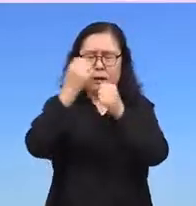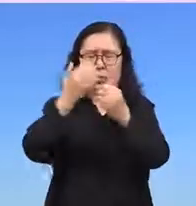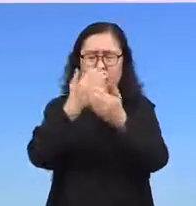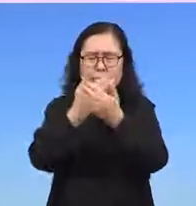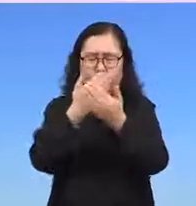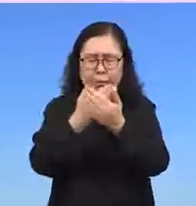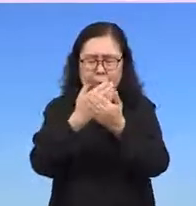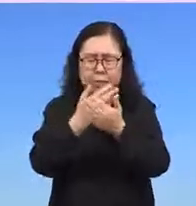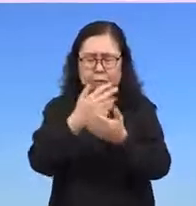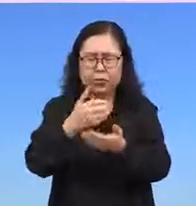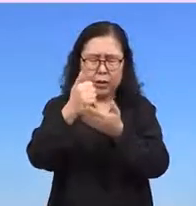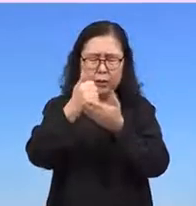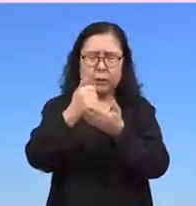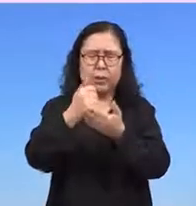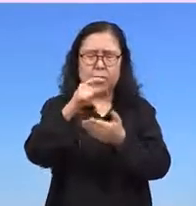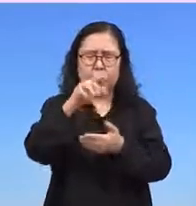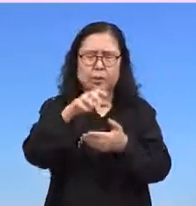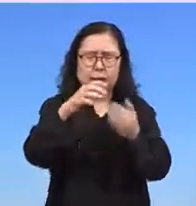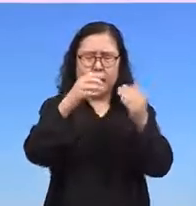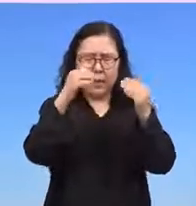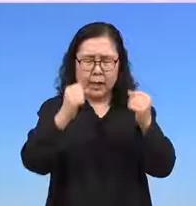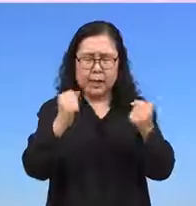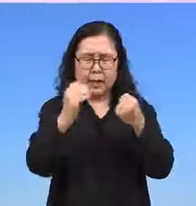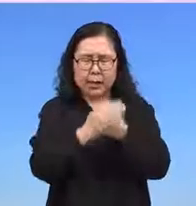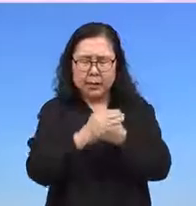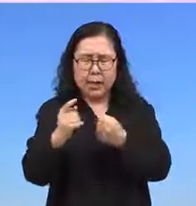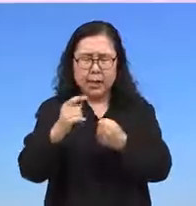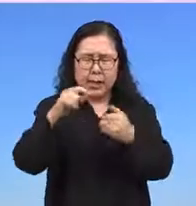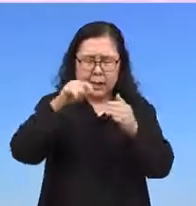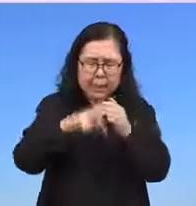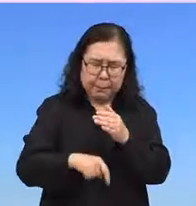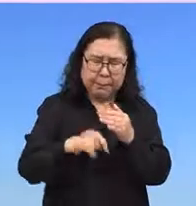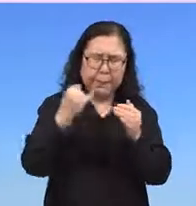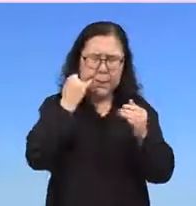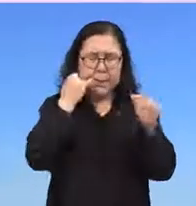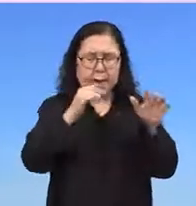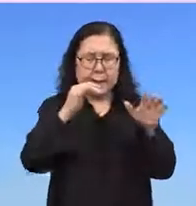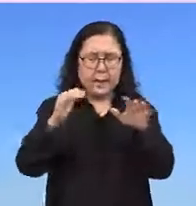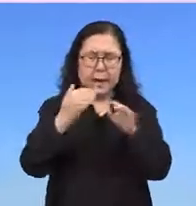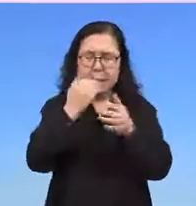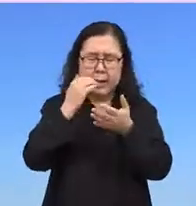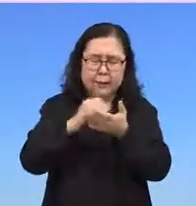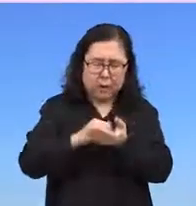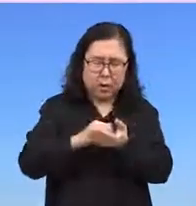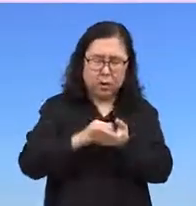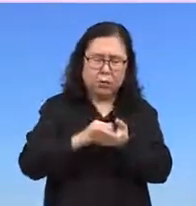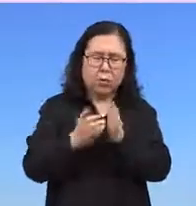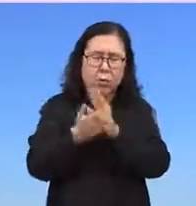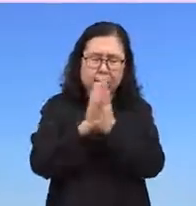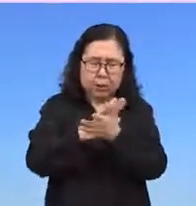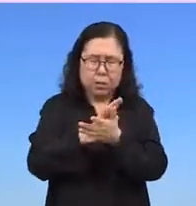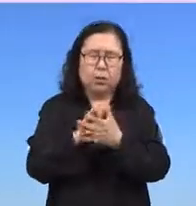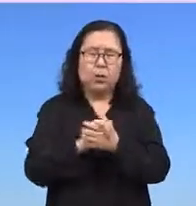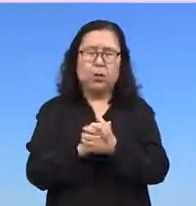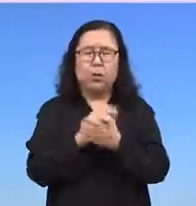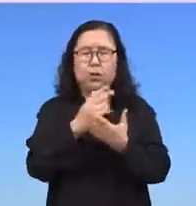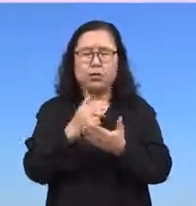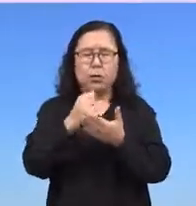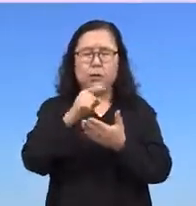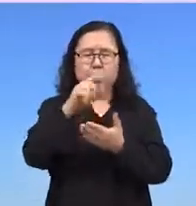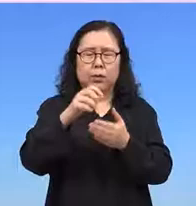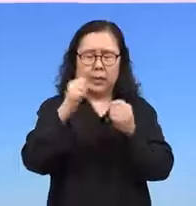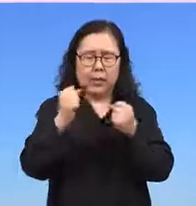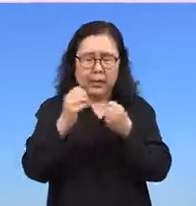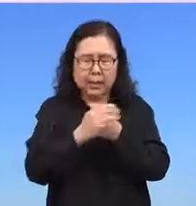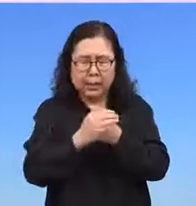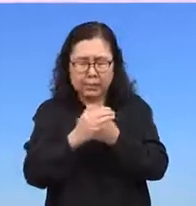원합니다. 주님 여기 계시기에 이 깊은 바다가 반석이 되고 주님 여기